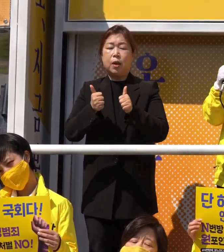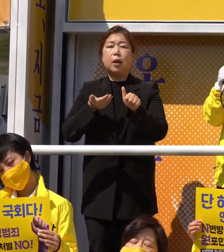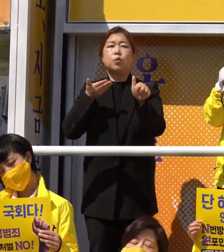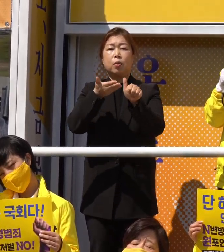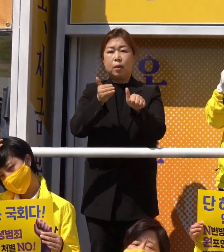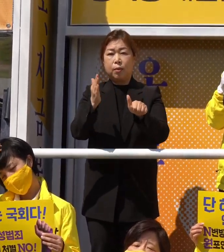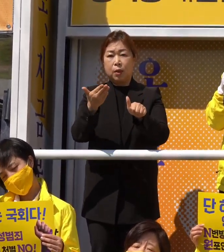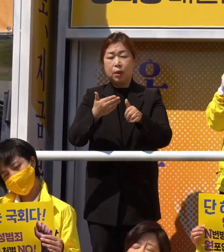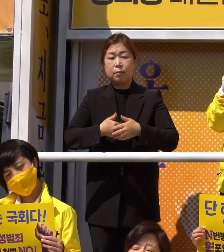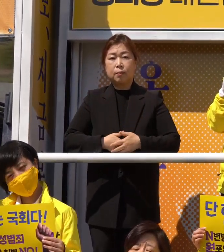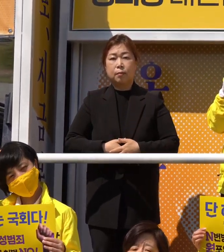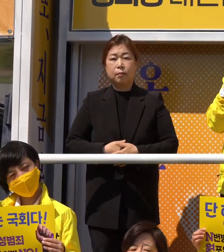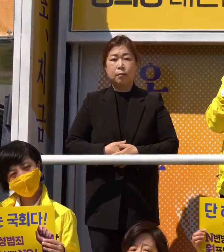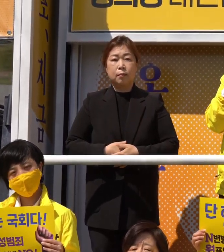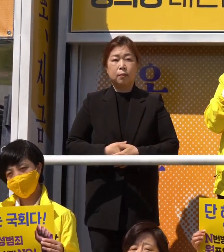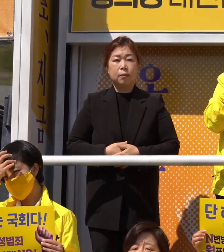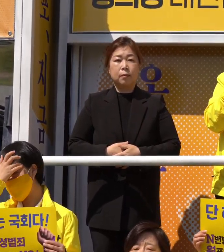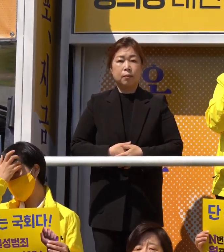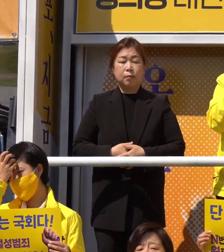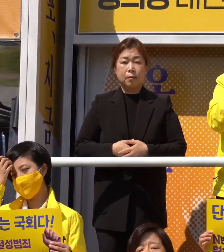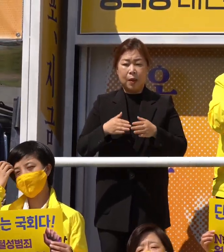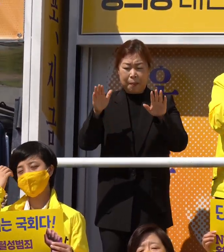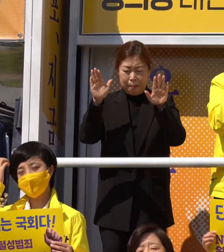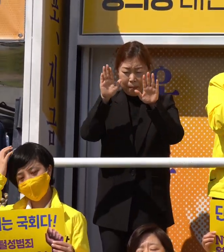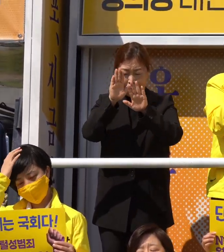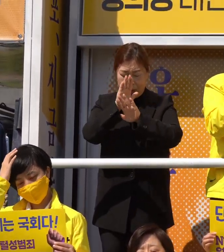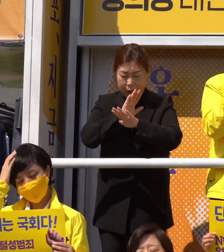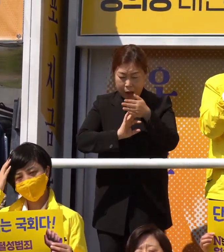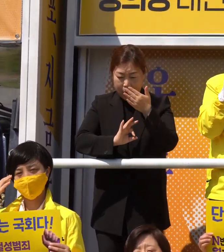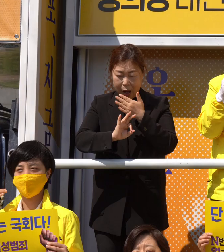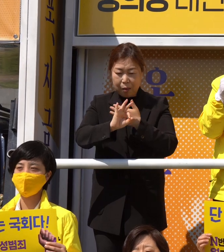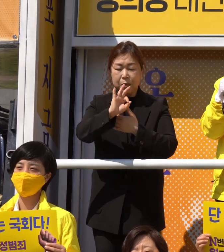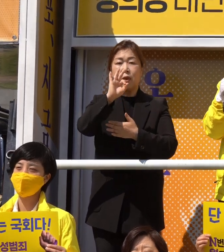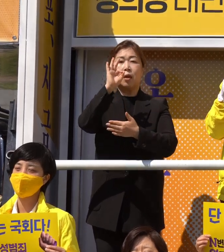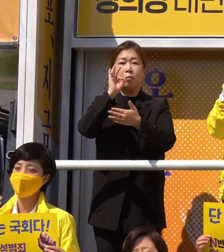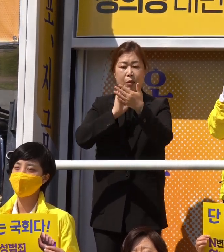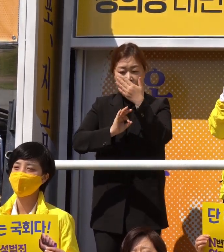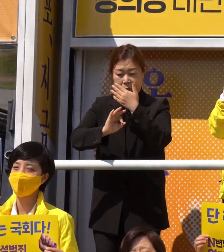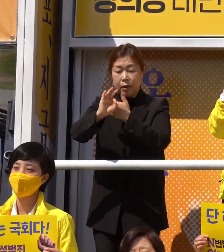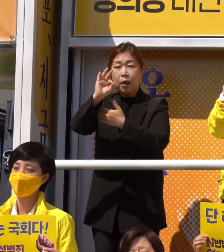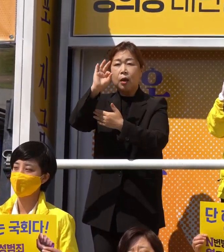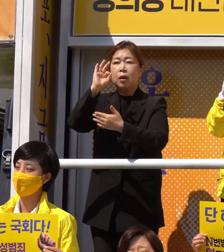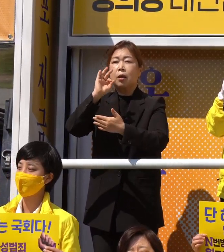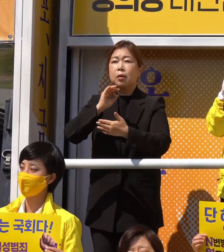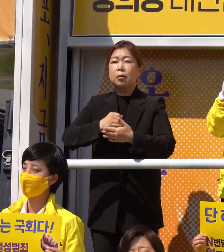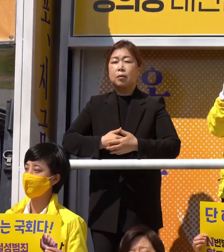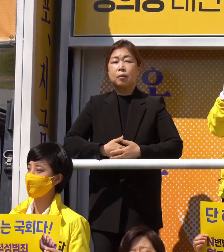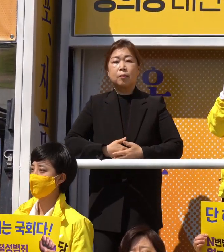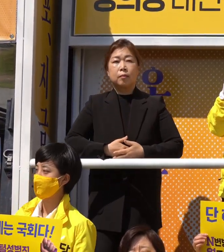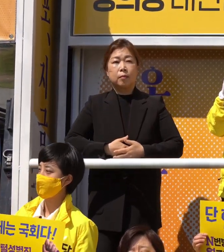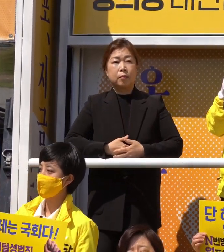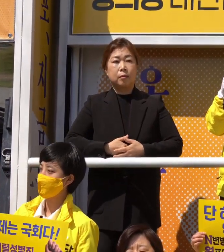바뀝니다. 밤새 날밤새 가면서